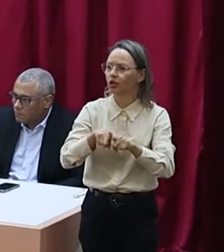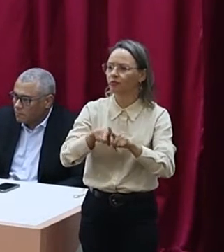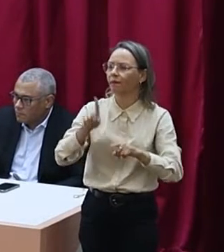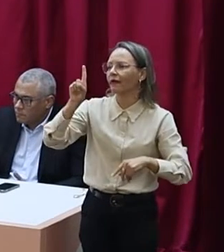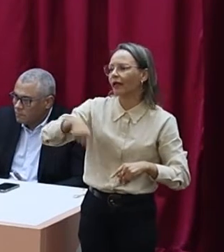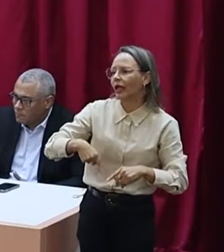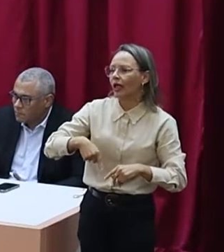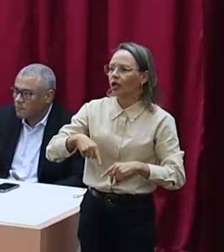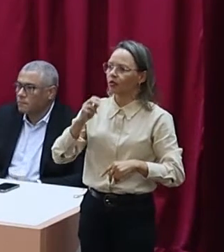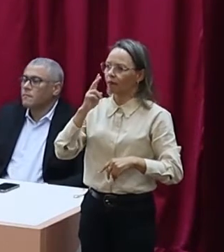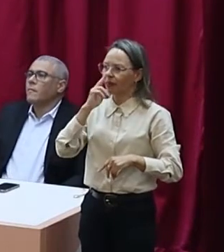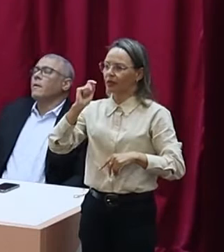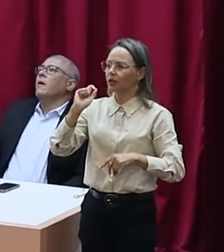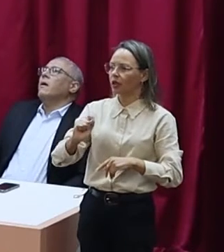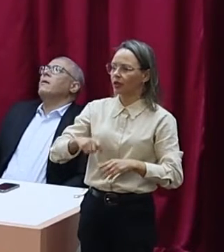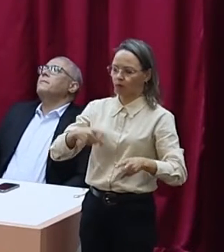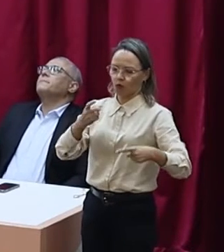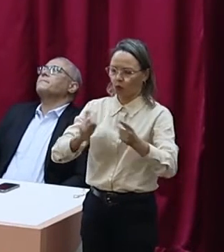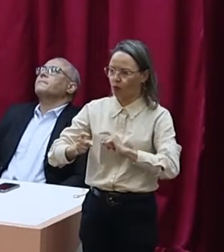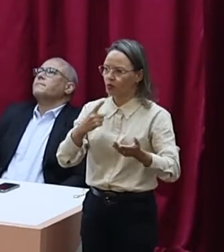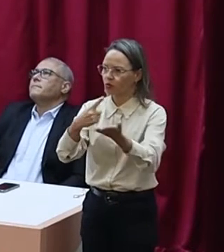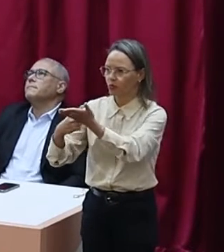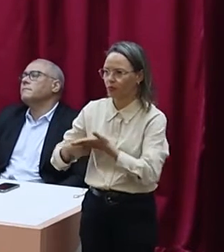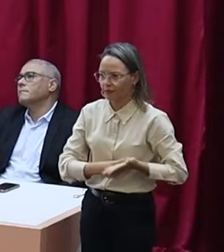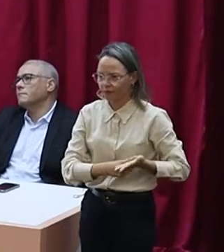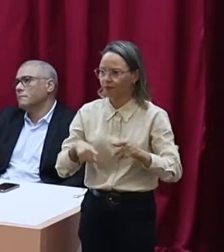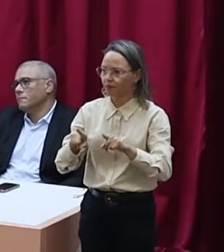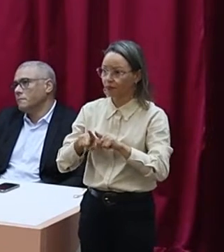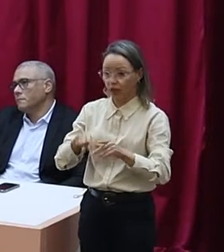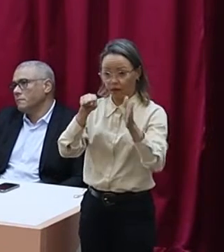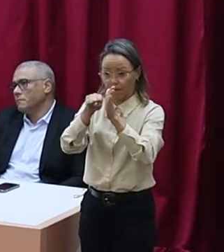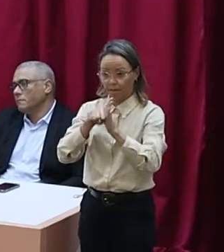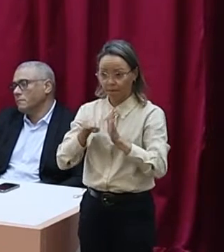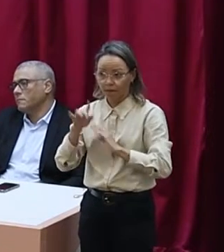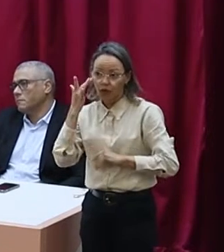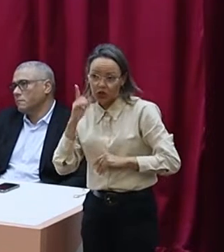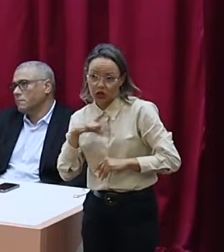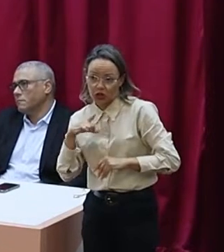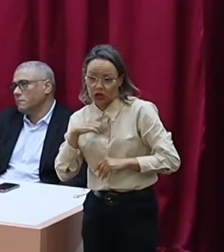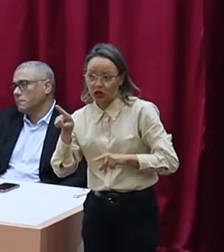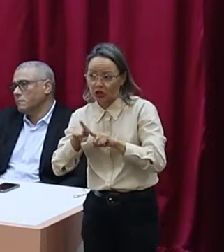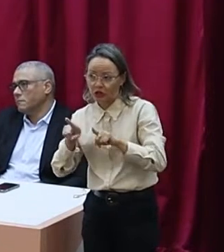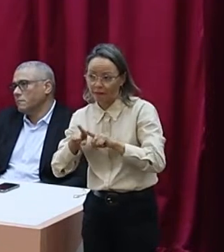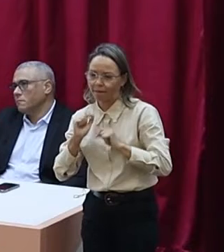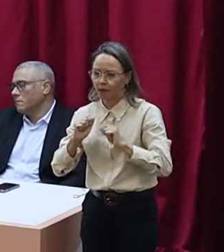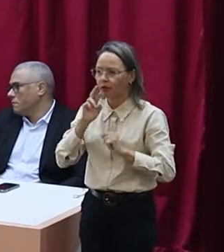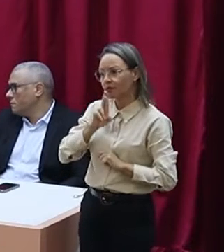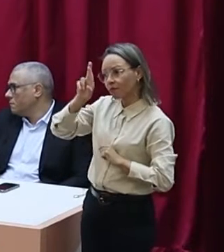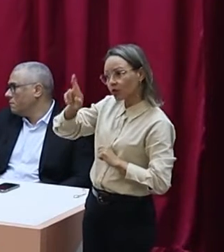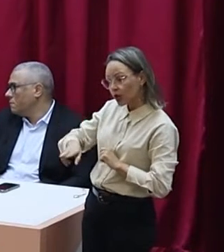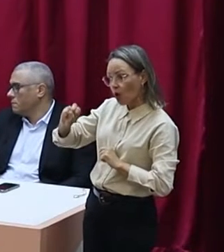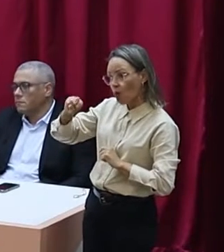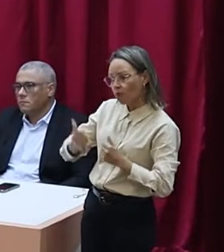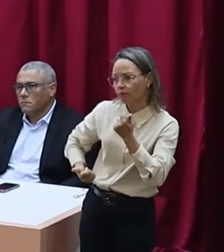de tensão e negociação. E perguntas que eu acho que talvez a gente tenha e elas sejam respondidas ou